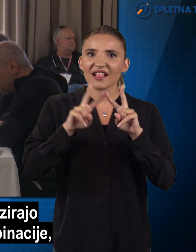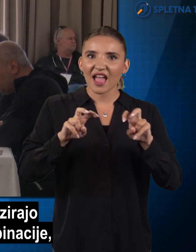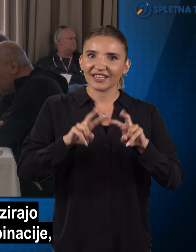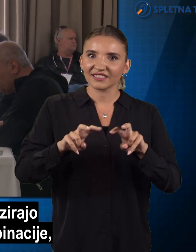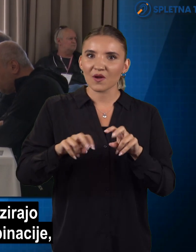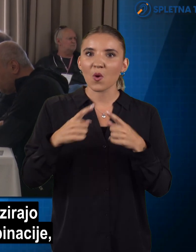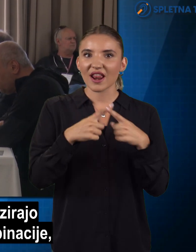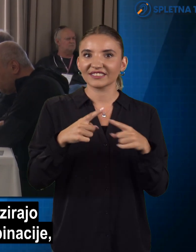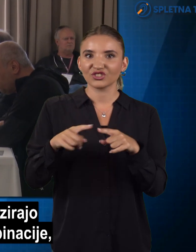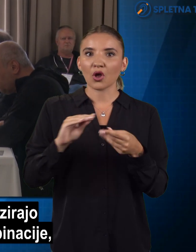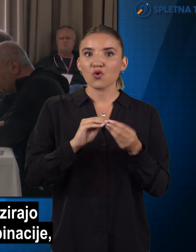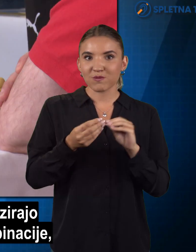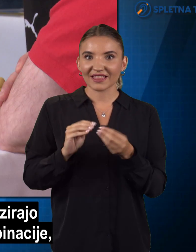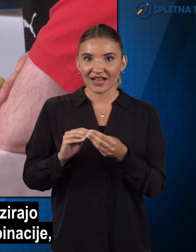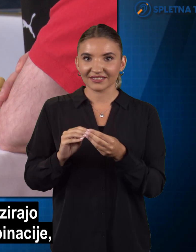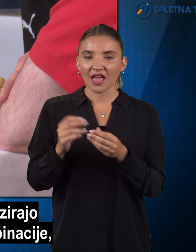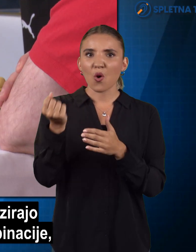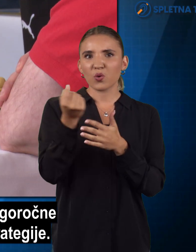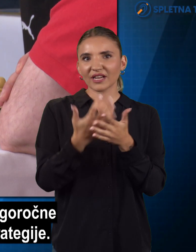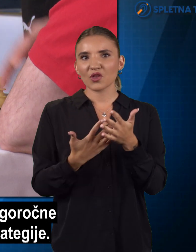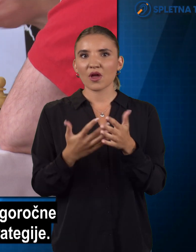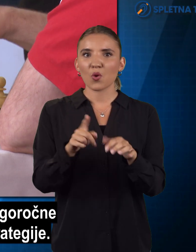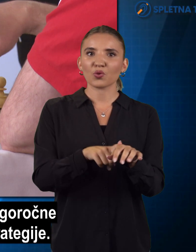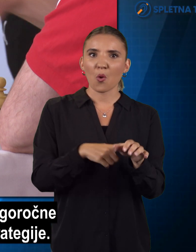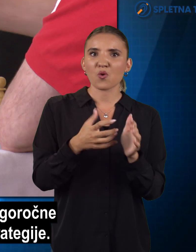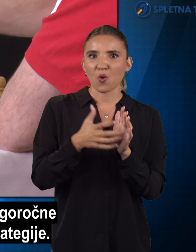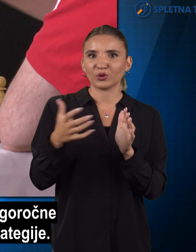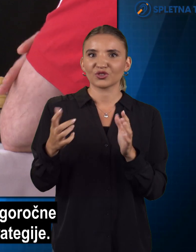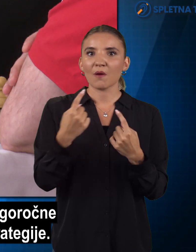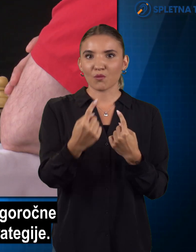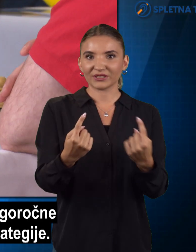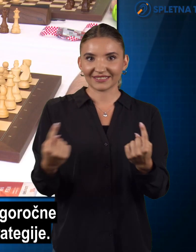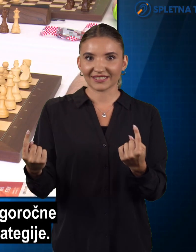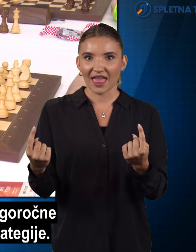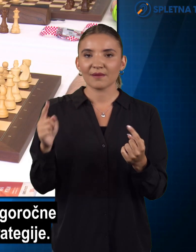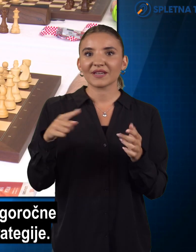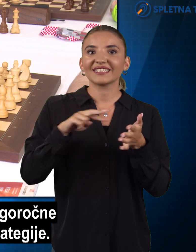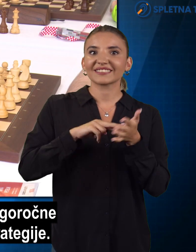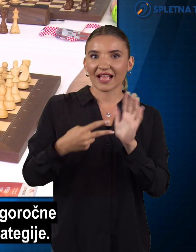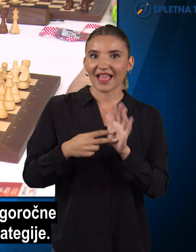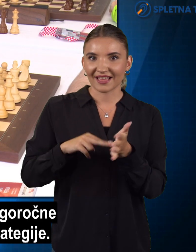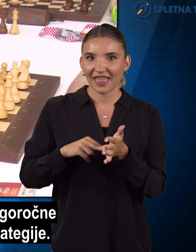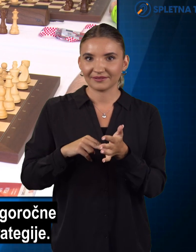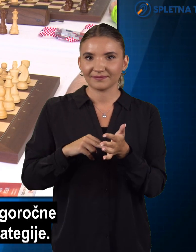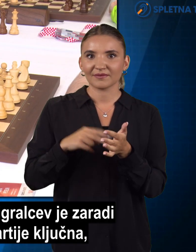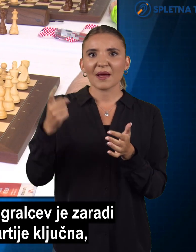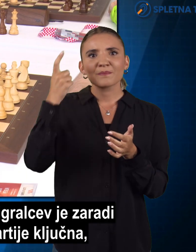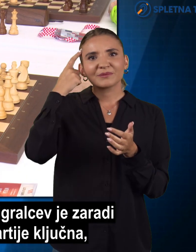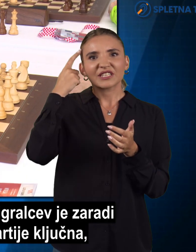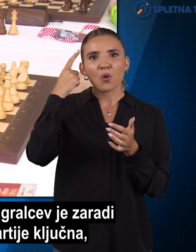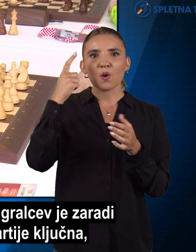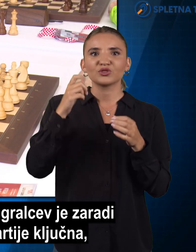Igralci analizirajo različne kombinacije, ocenjujejo dolgoročne pozicije in strategije.